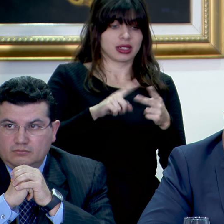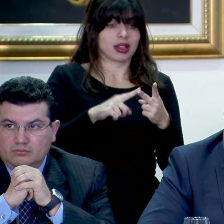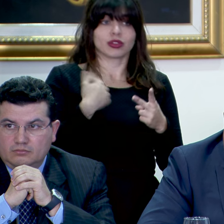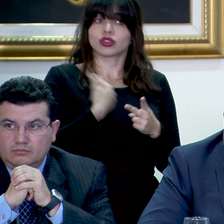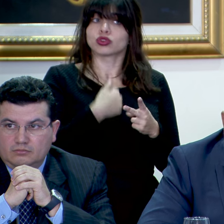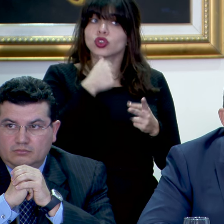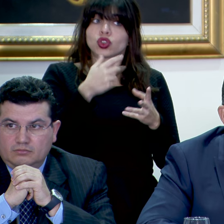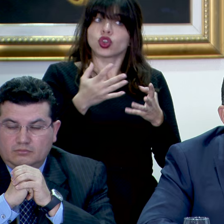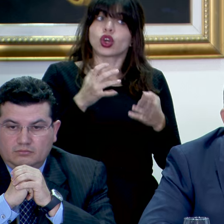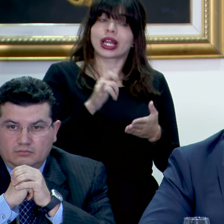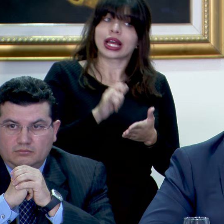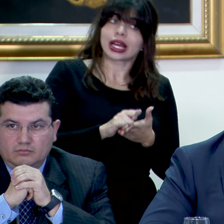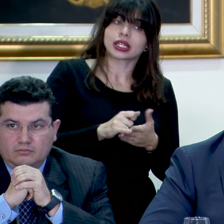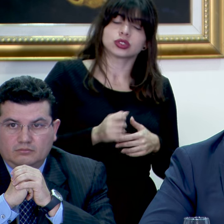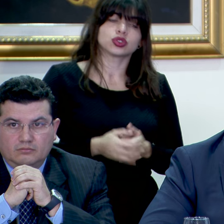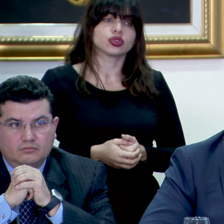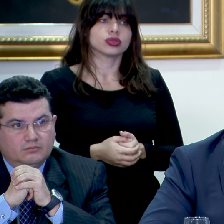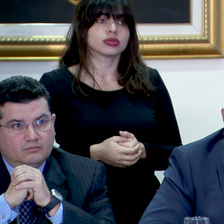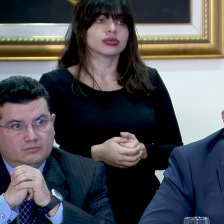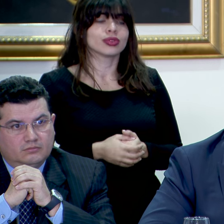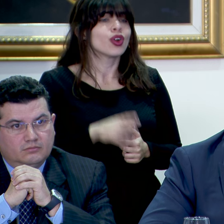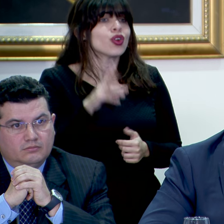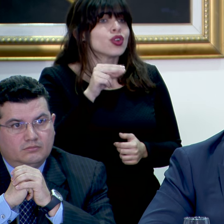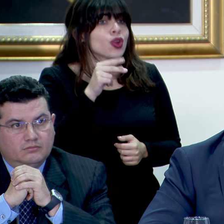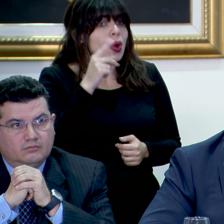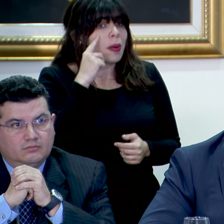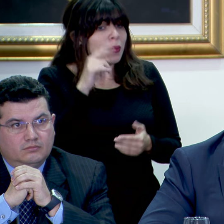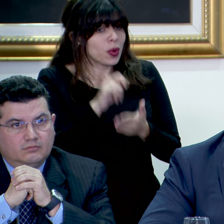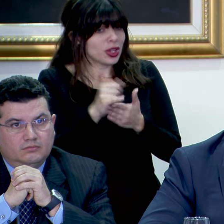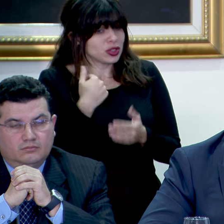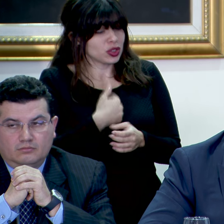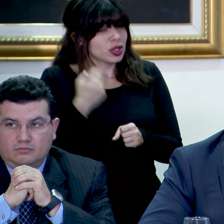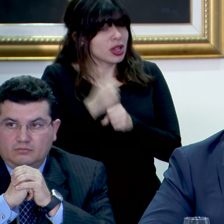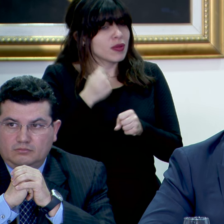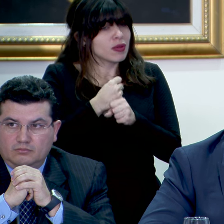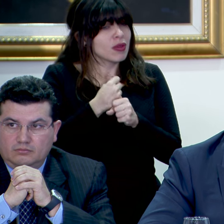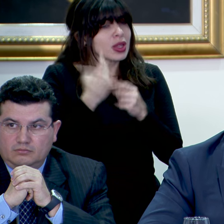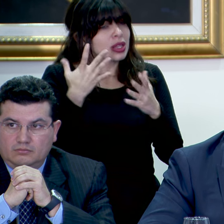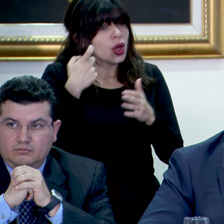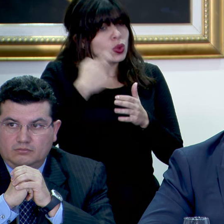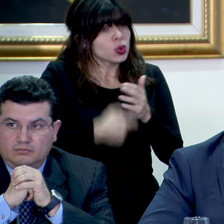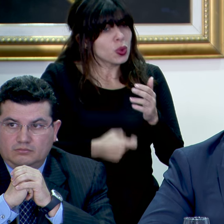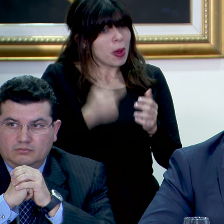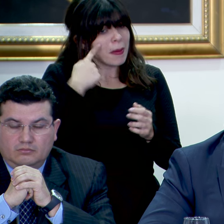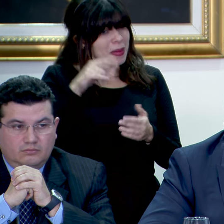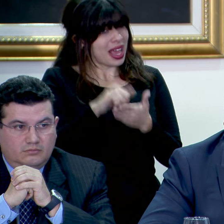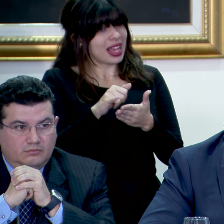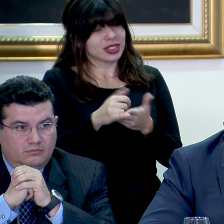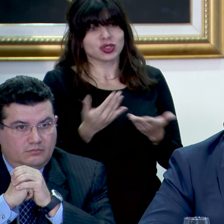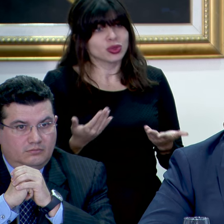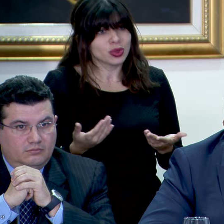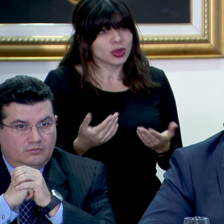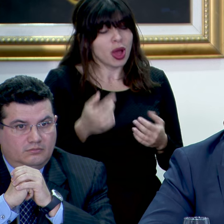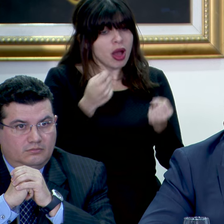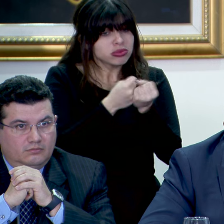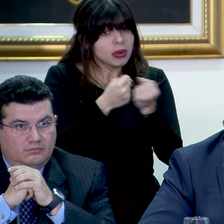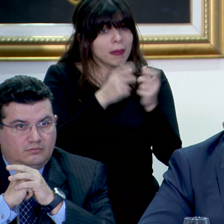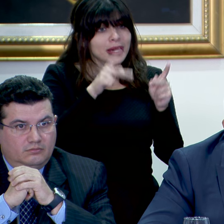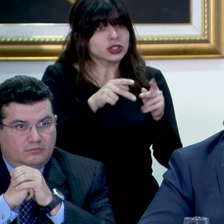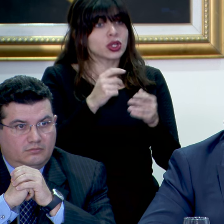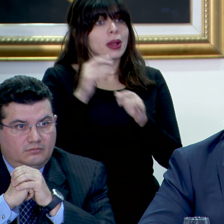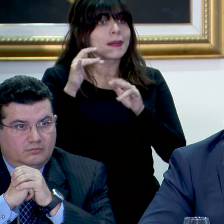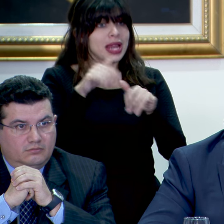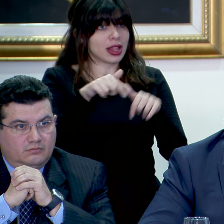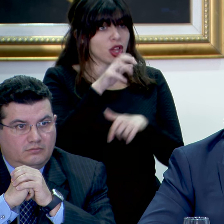queremos, no es por lo que hemos estado trabajando tan intensamente con todas las personas migrantes en Costa